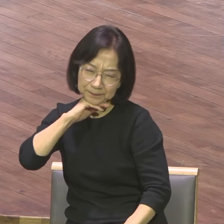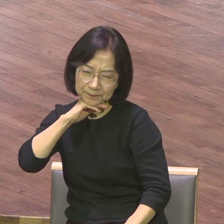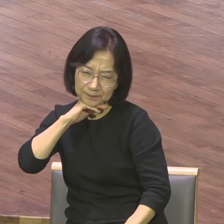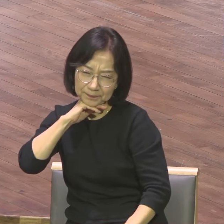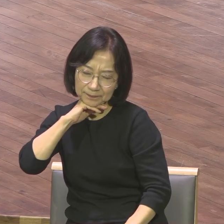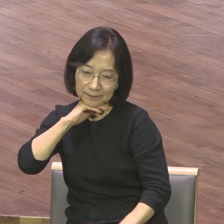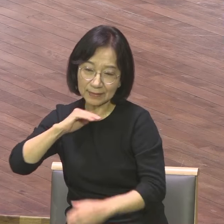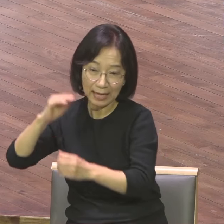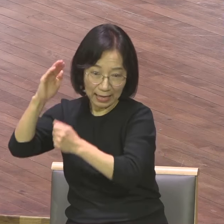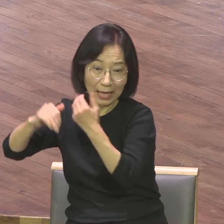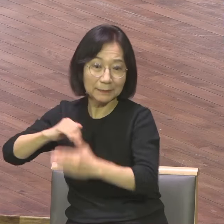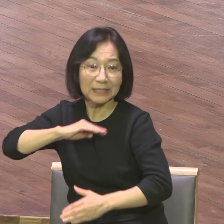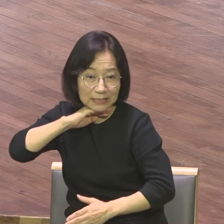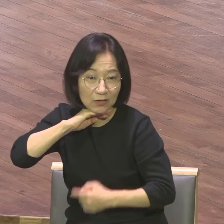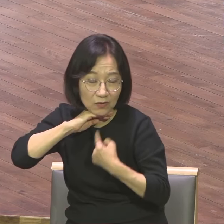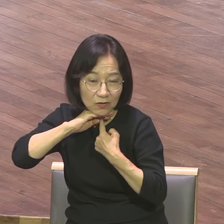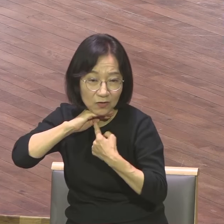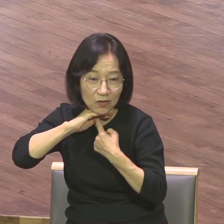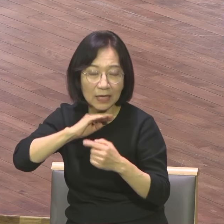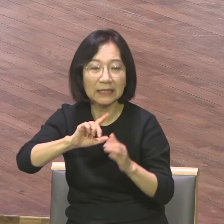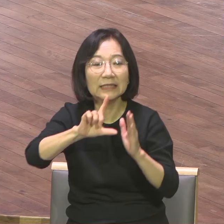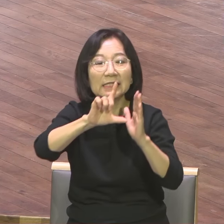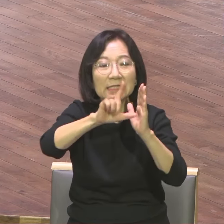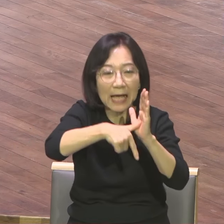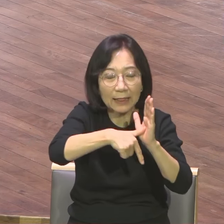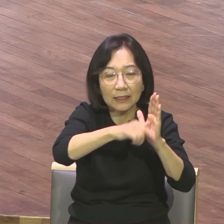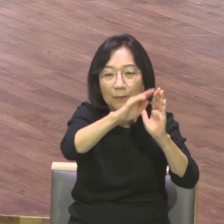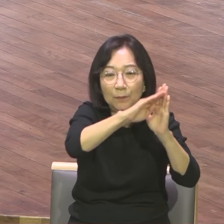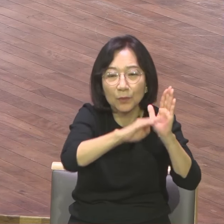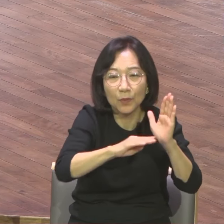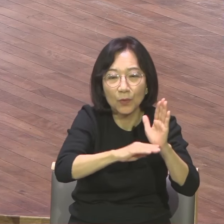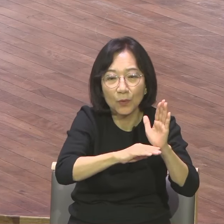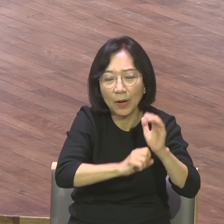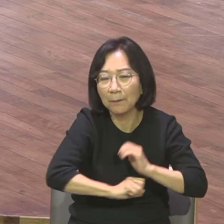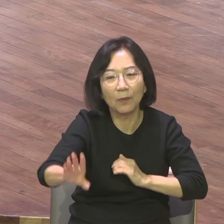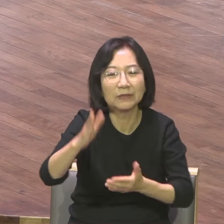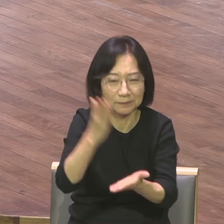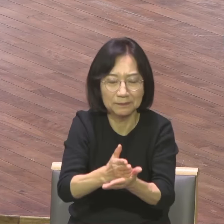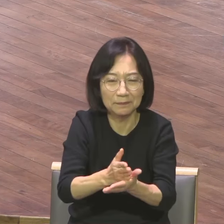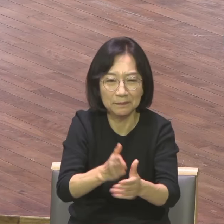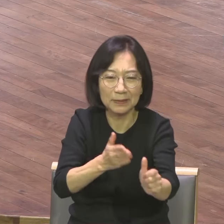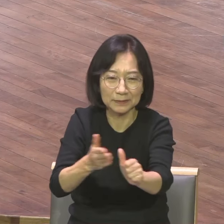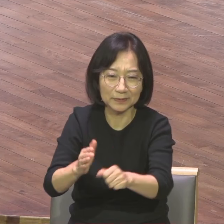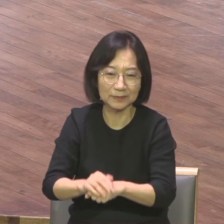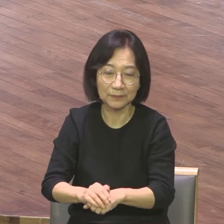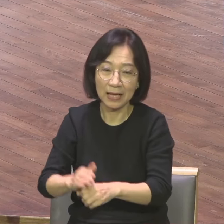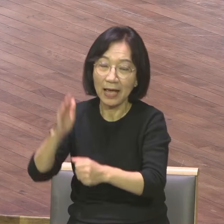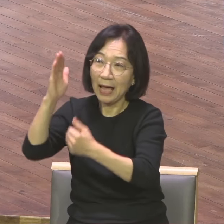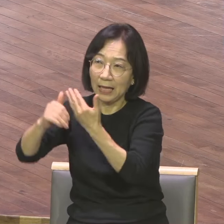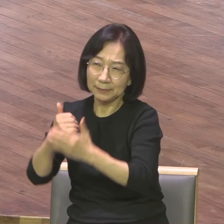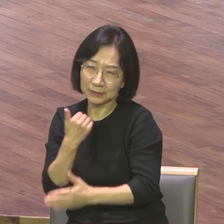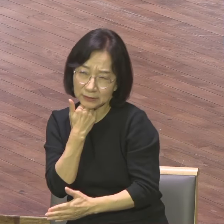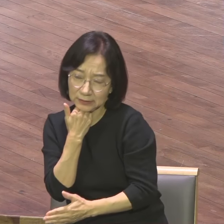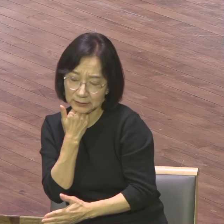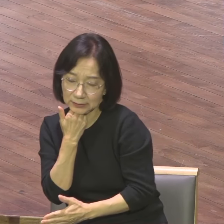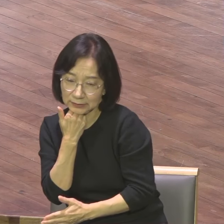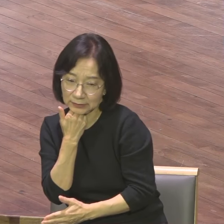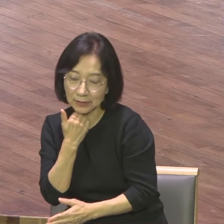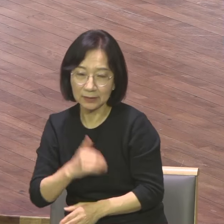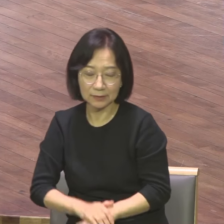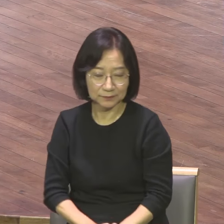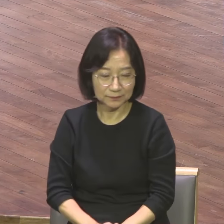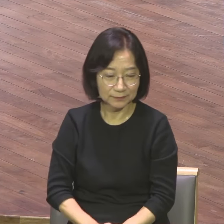나를 기다려주시는 시간표, 이걸 놓치지 말라는 것입니다. 하나님이 기다려주십니다. 이런 일련의 내용을 통해서